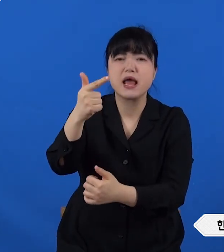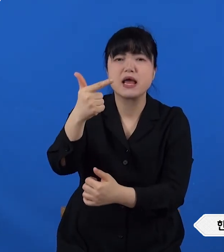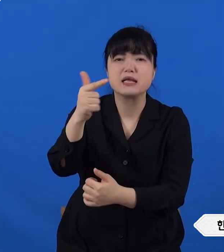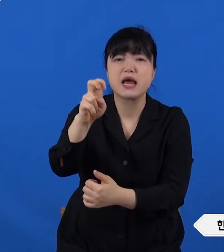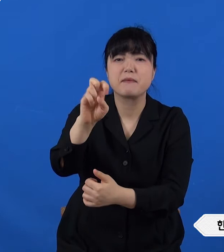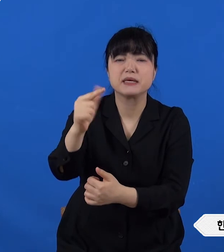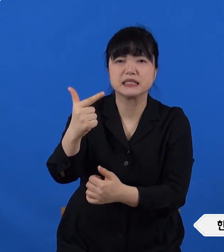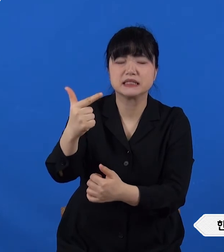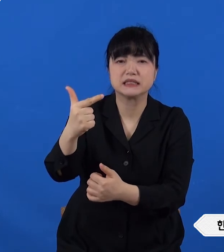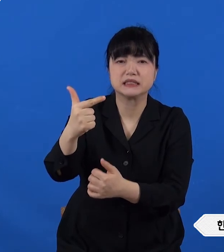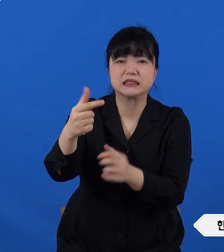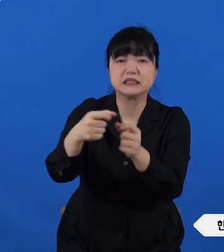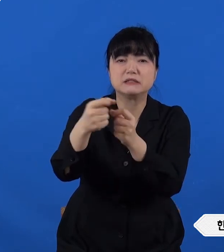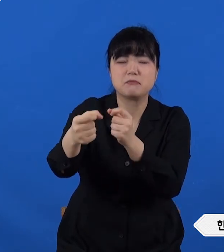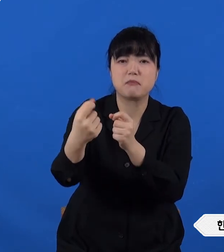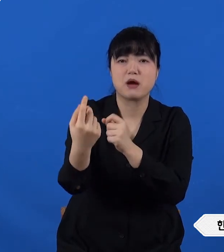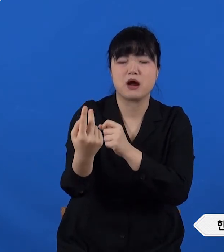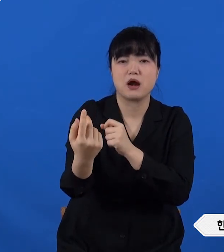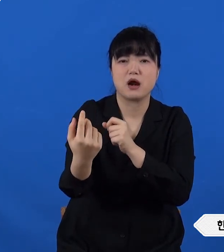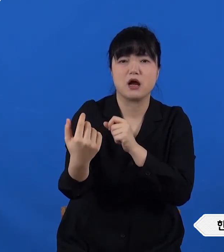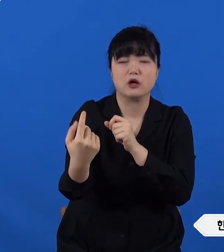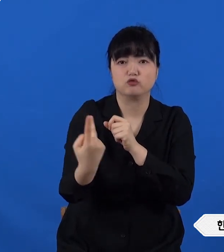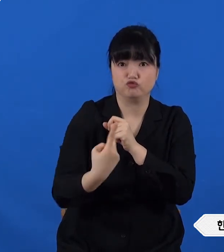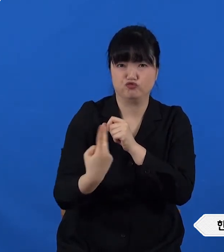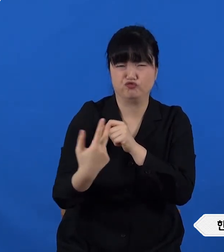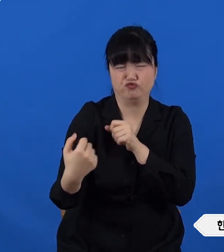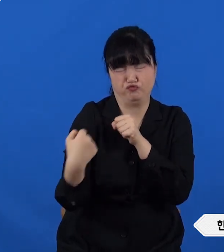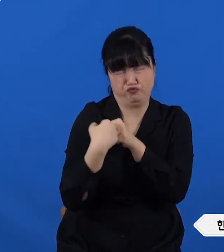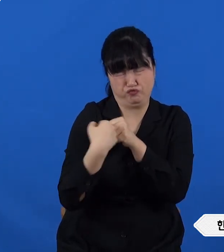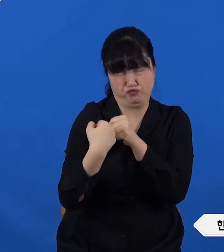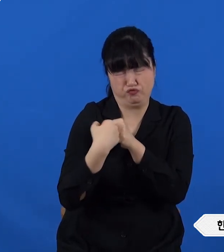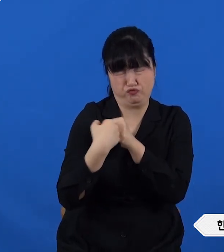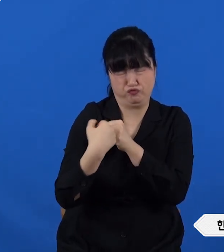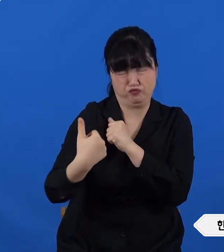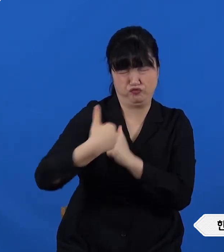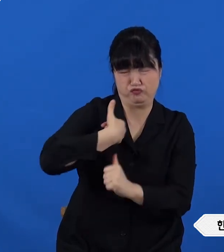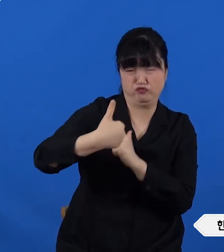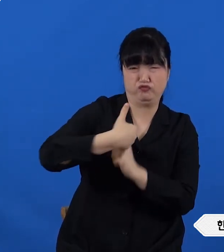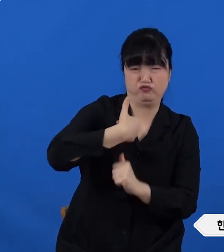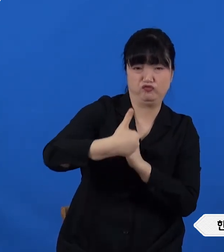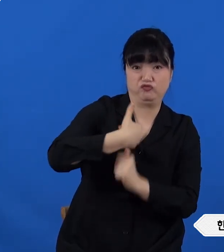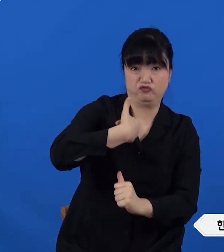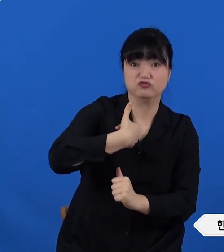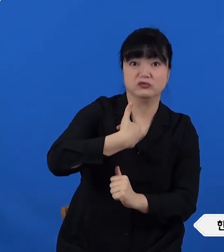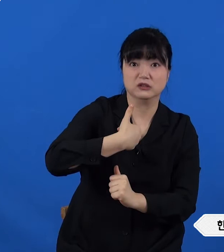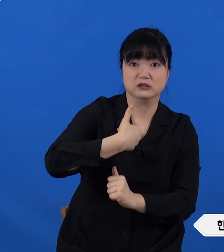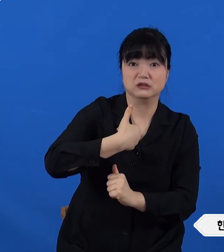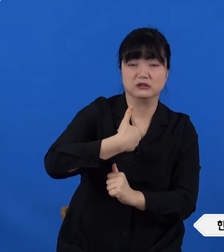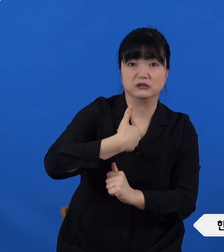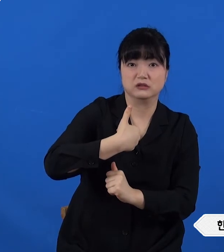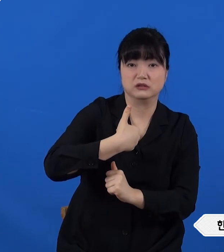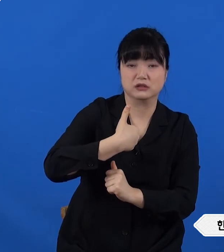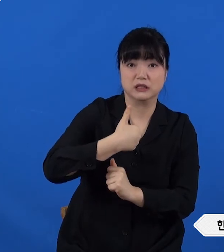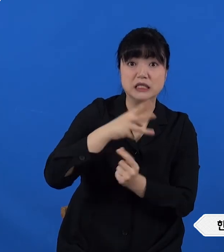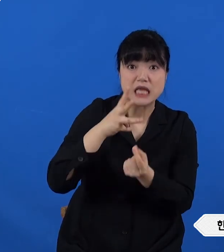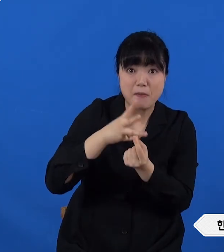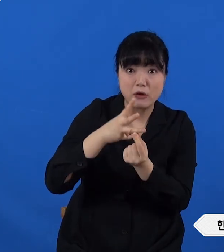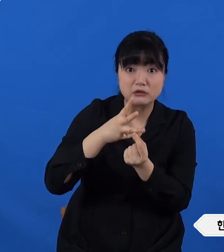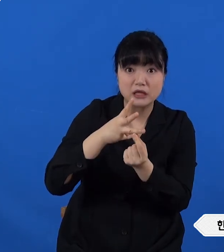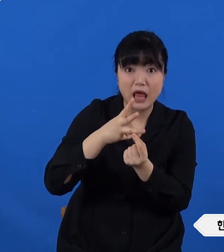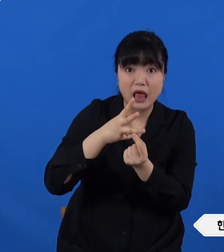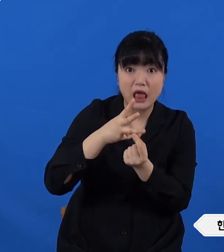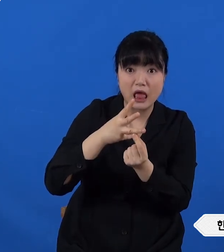내전이 벌어진 것이죠. 처음 2번을 베냐민 지파가 연거푸 이겼는데 3번째